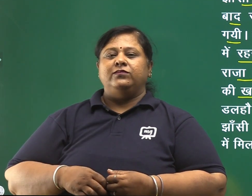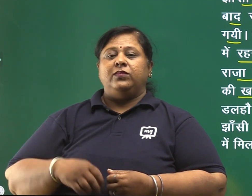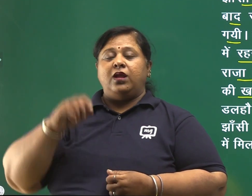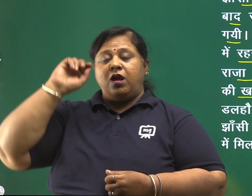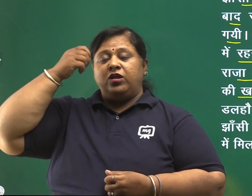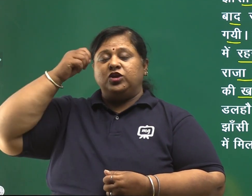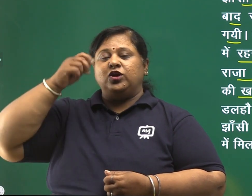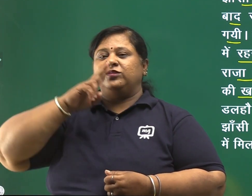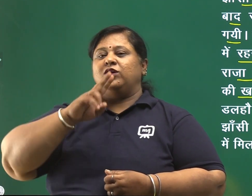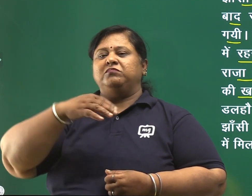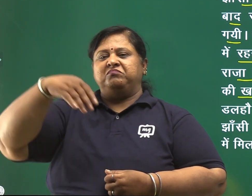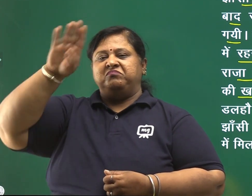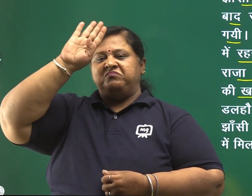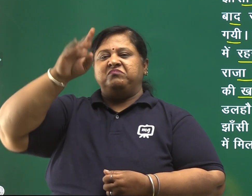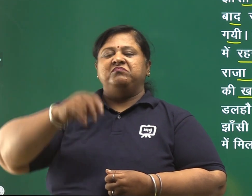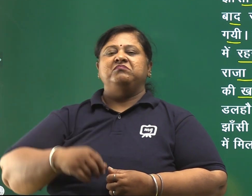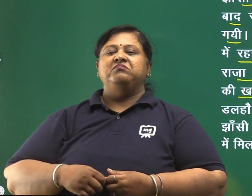अंग्रेज शासक